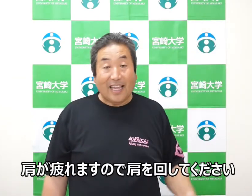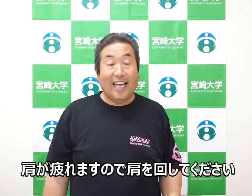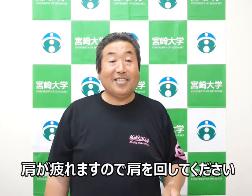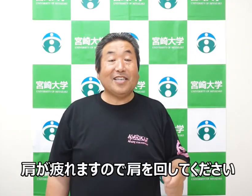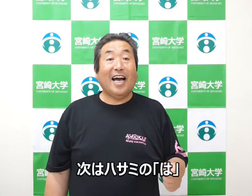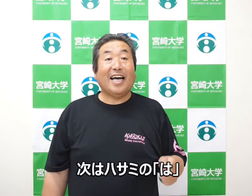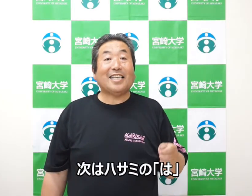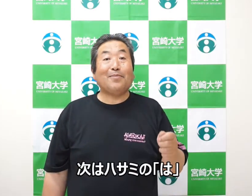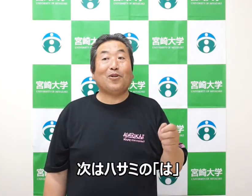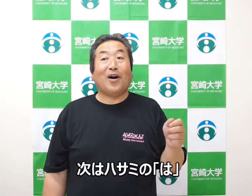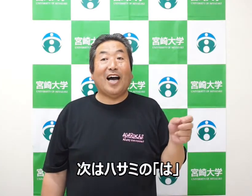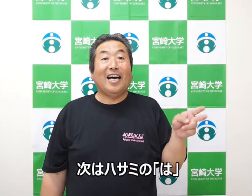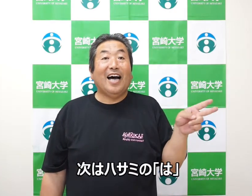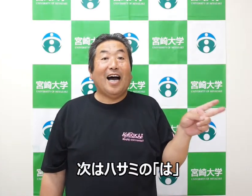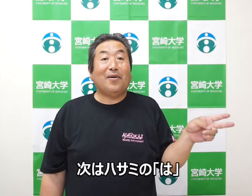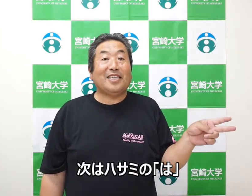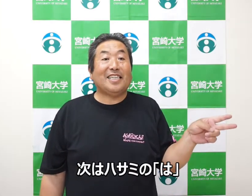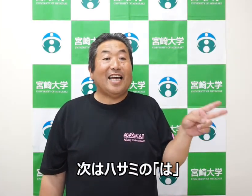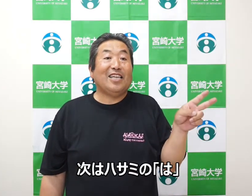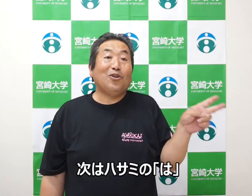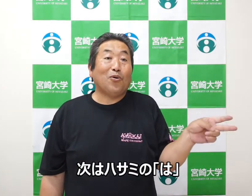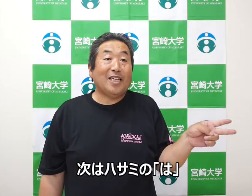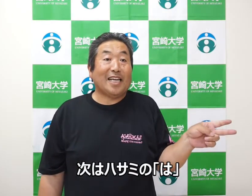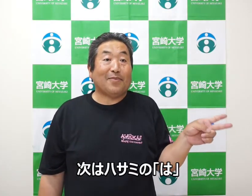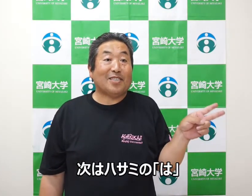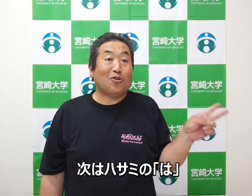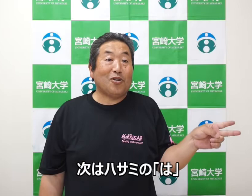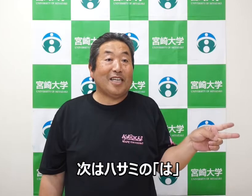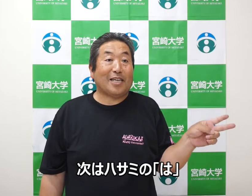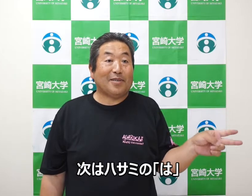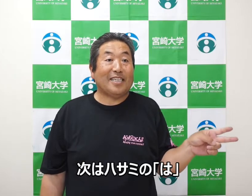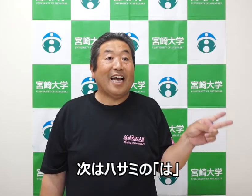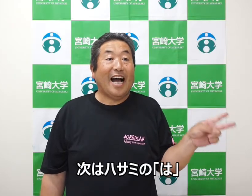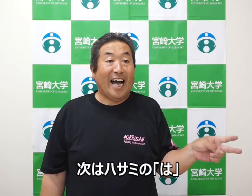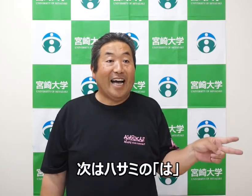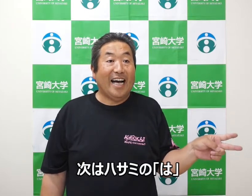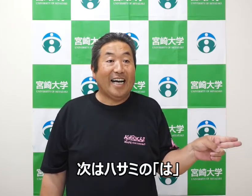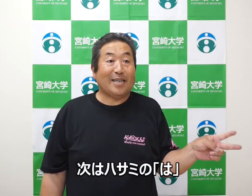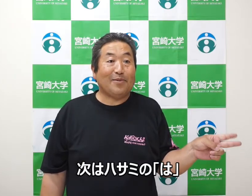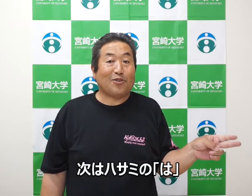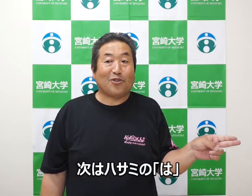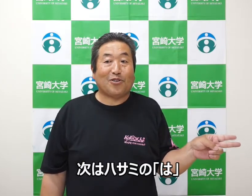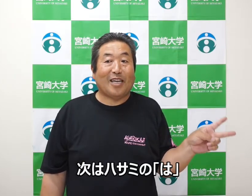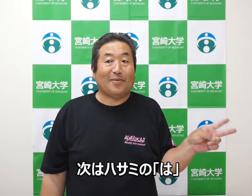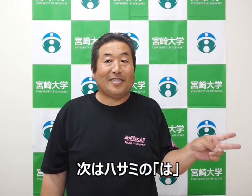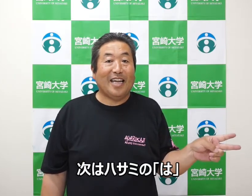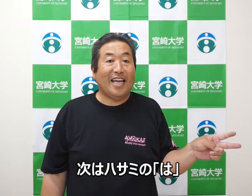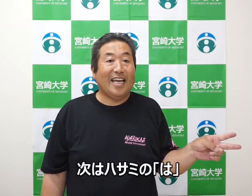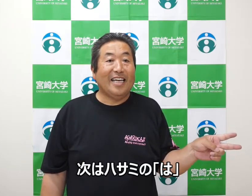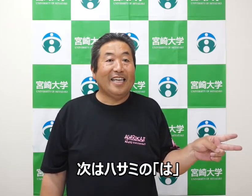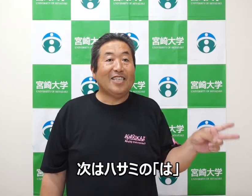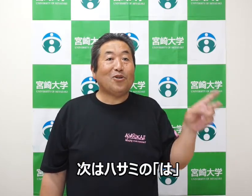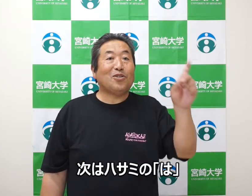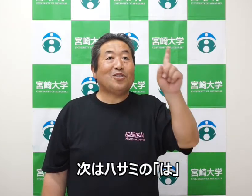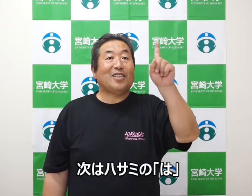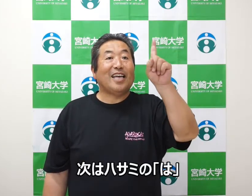次、ハサミの歯。歯はですね、横に開きます。外に開きます。歯、ハサミ、チョキチョキのハサミですね。一つでひ、